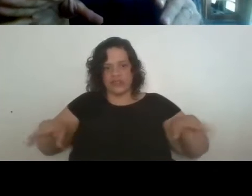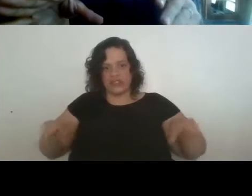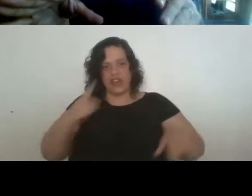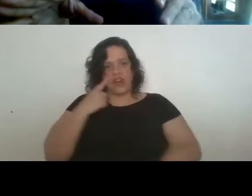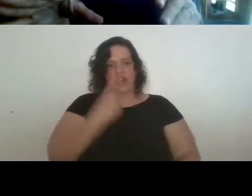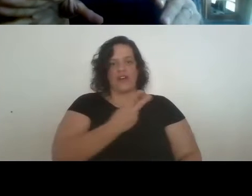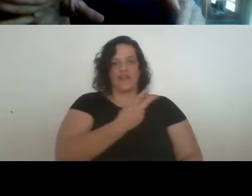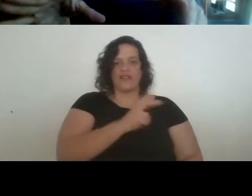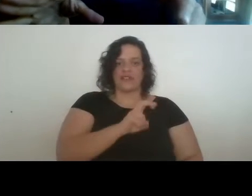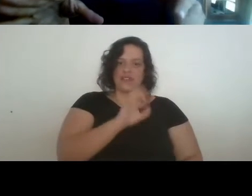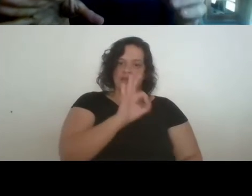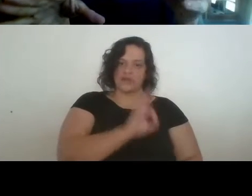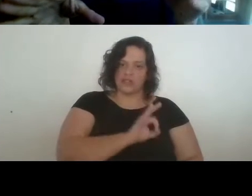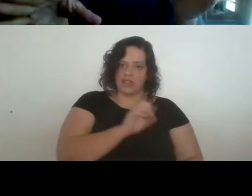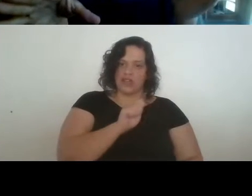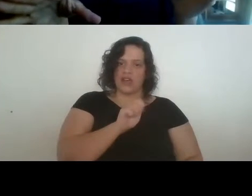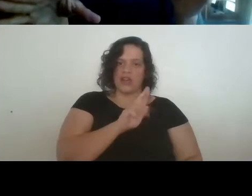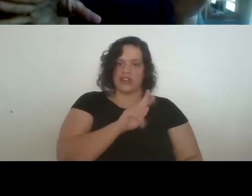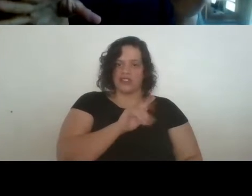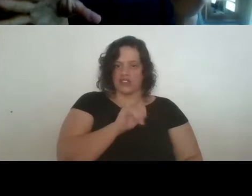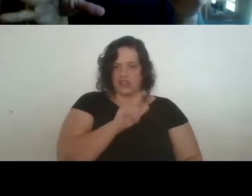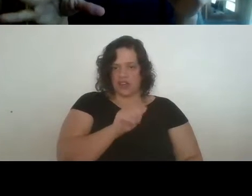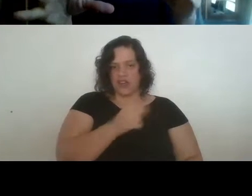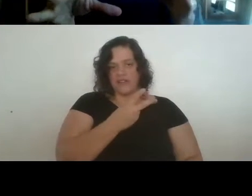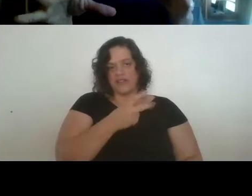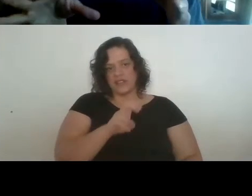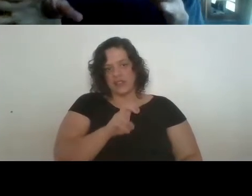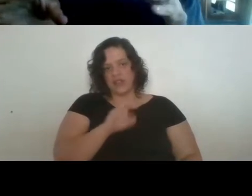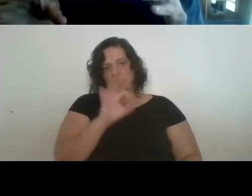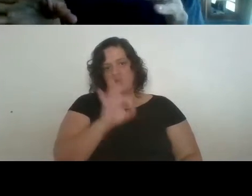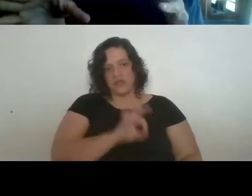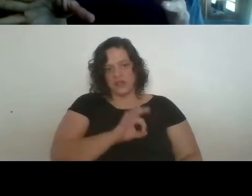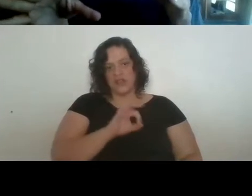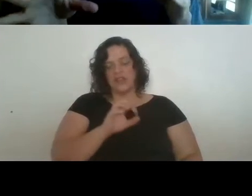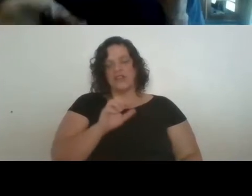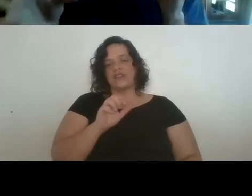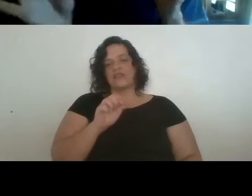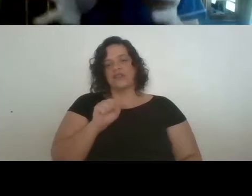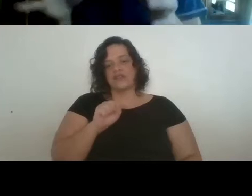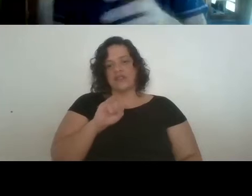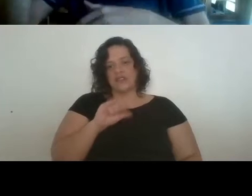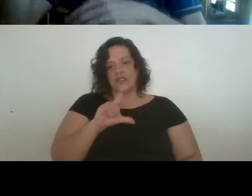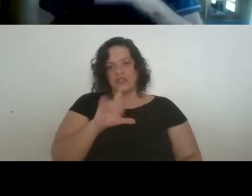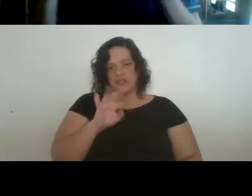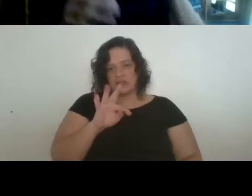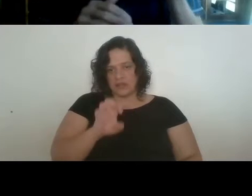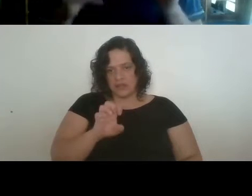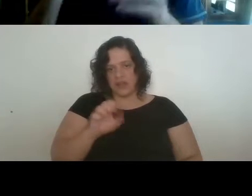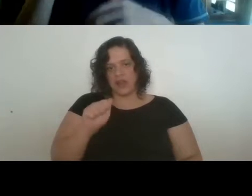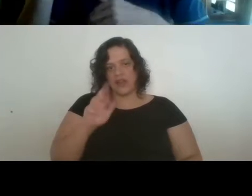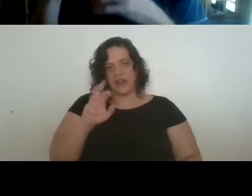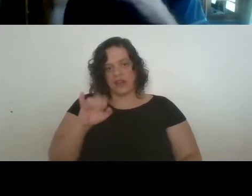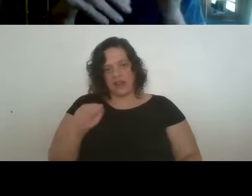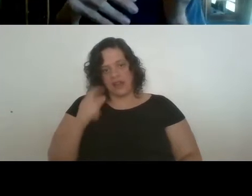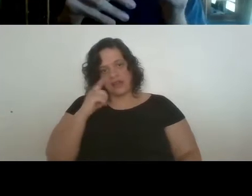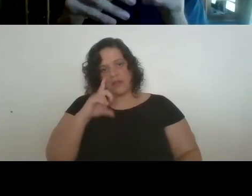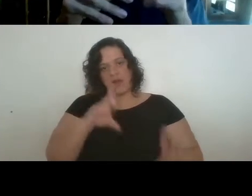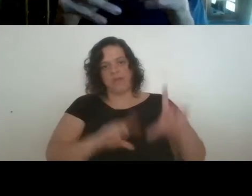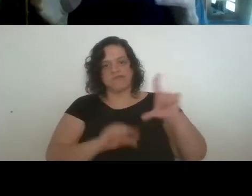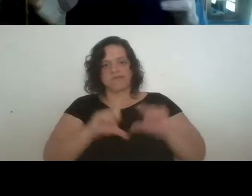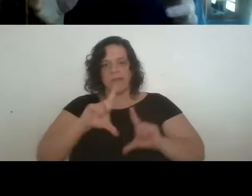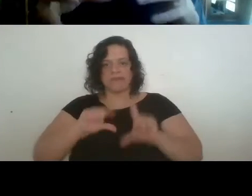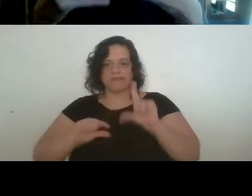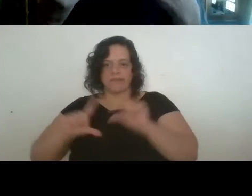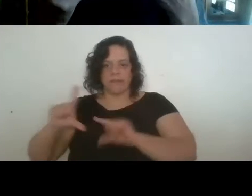argila, 25% de silt e 50% de areia, né? Essa distribuição. Depois a gente vê proporções maiores ou